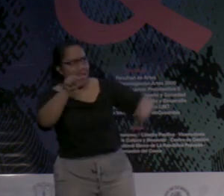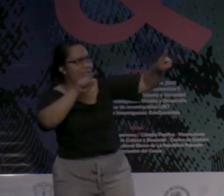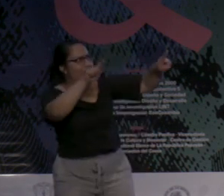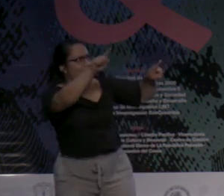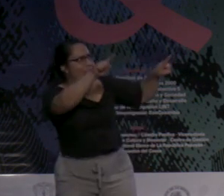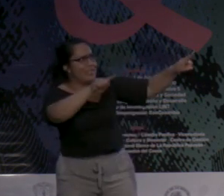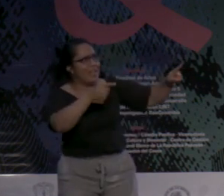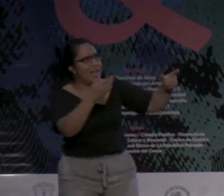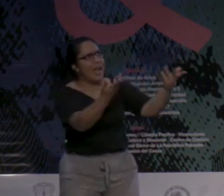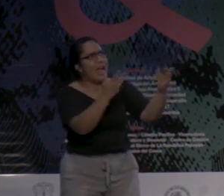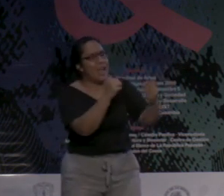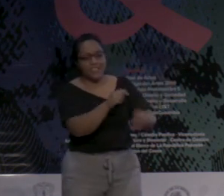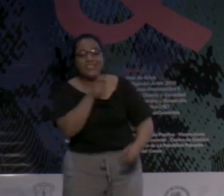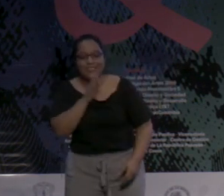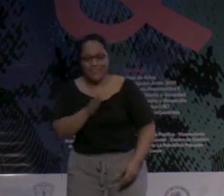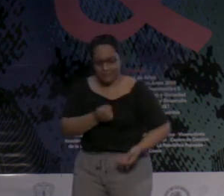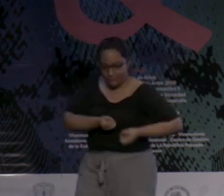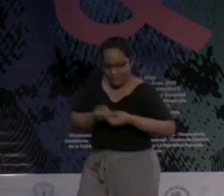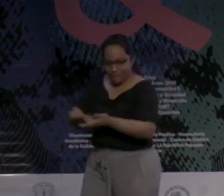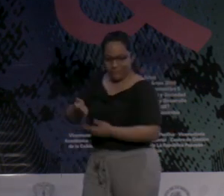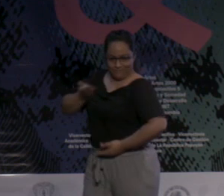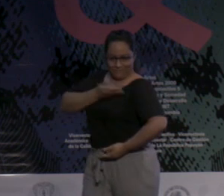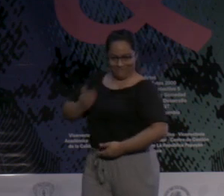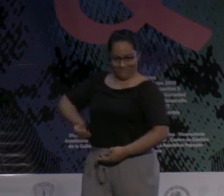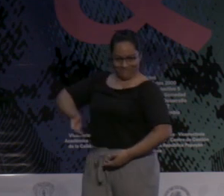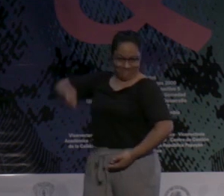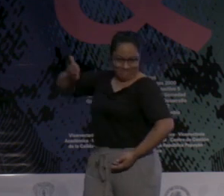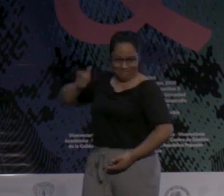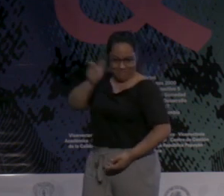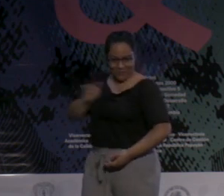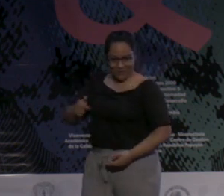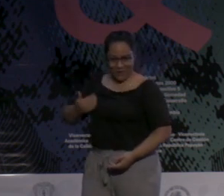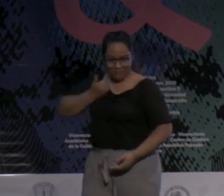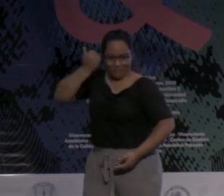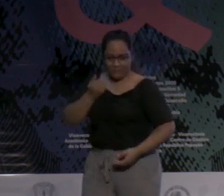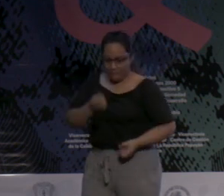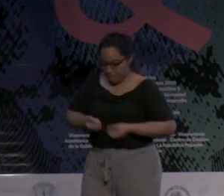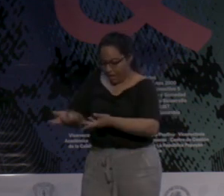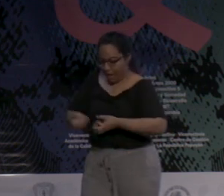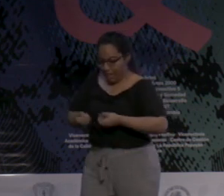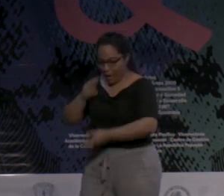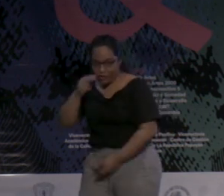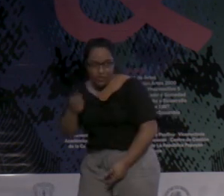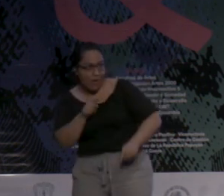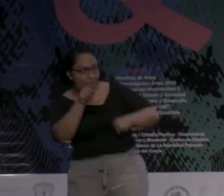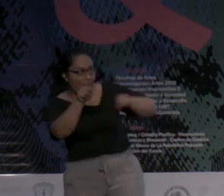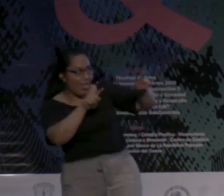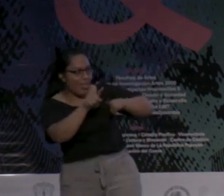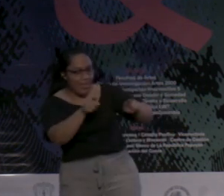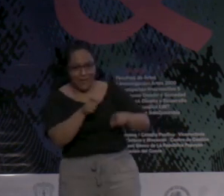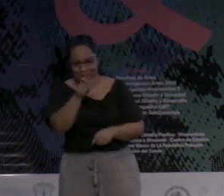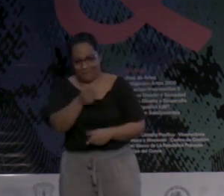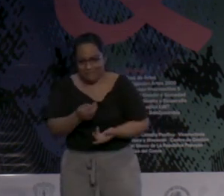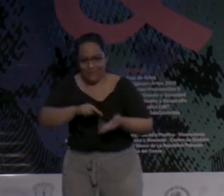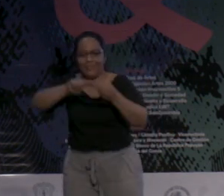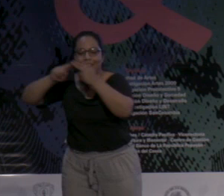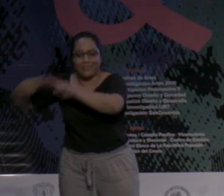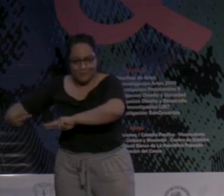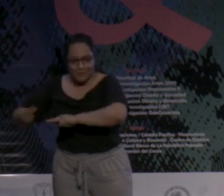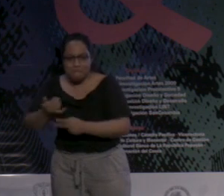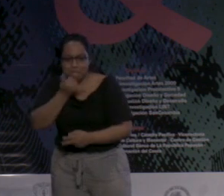alcanzar, el adulto se las trae, pero esa mirada hacia adelante que nos dice nuestra percepción quiere más cosas de las que nuestro cuerpo